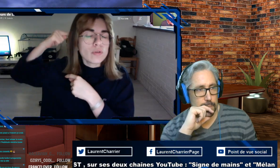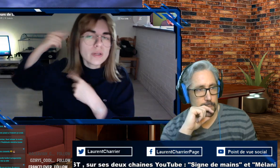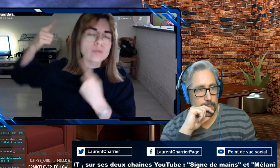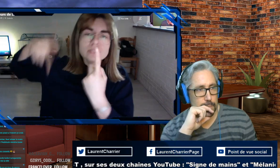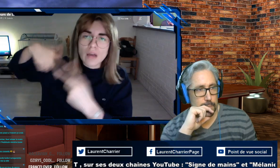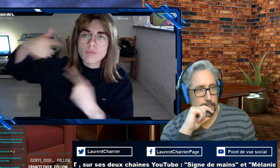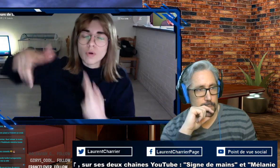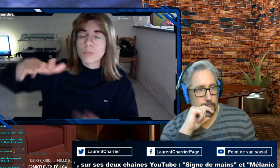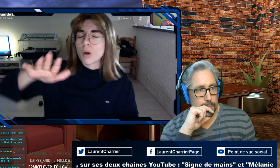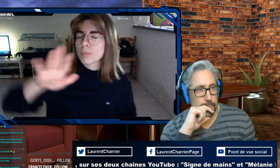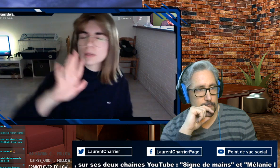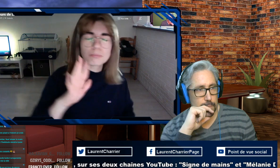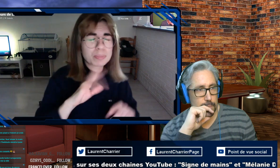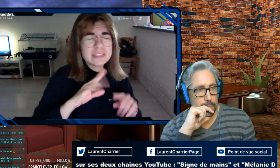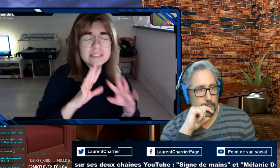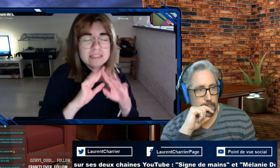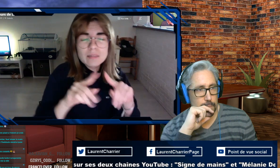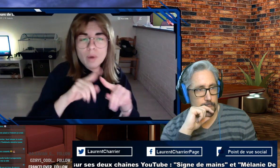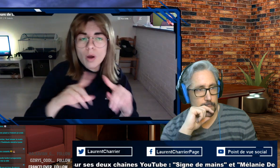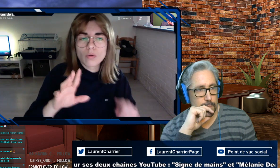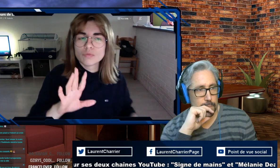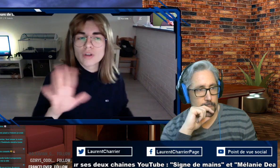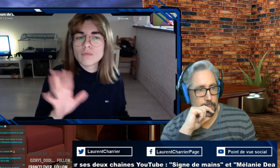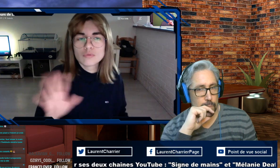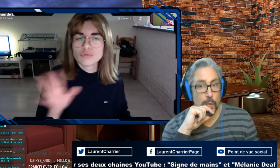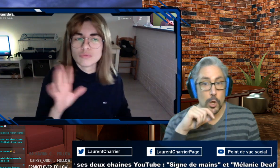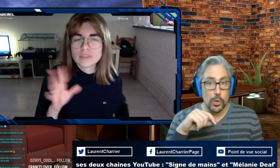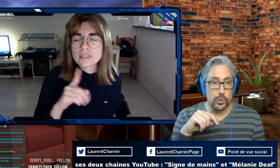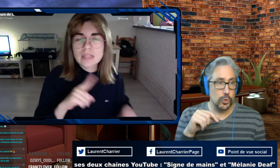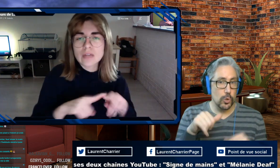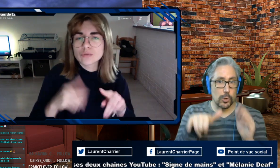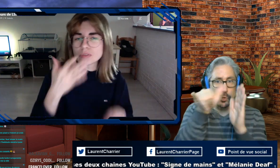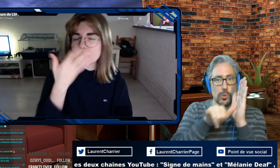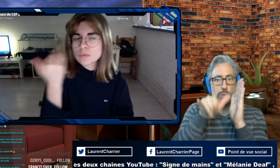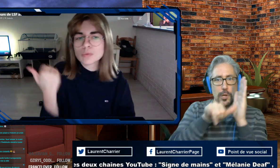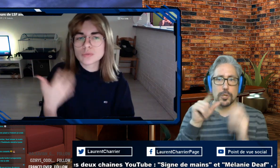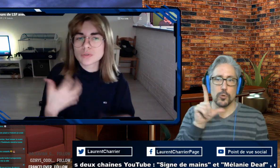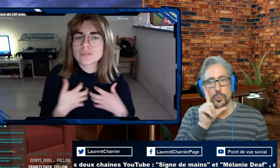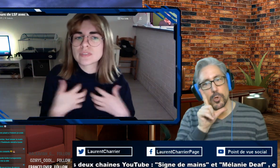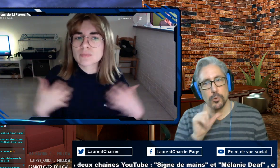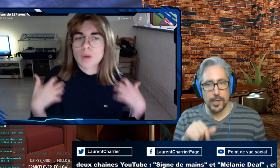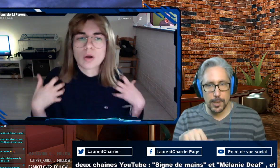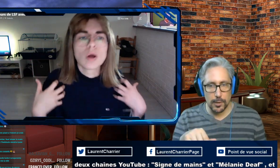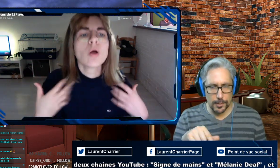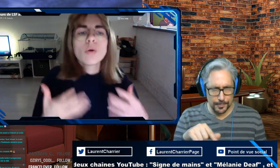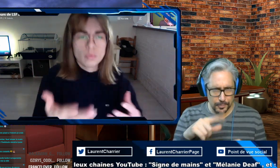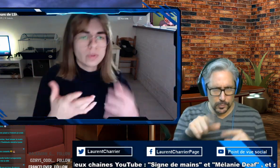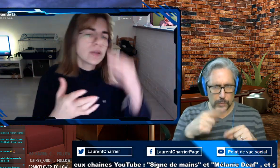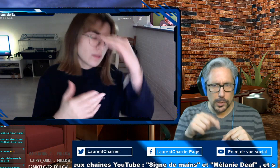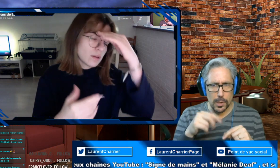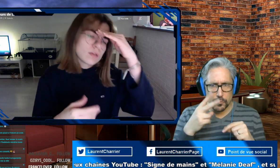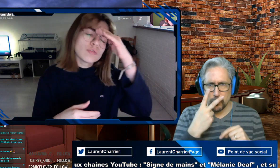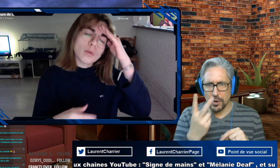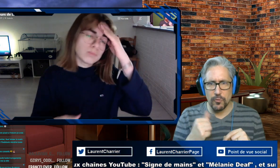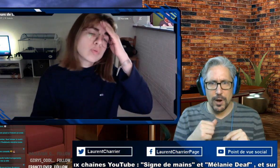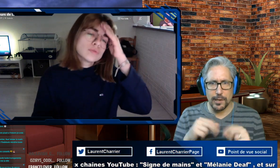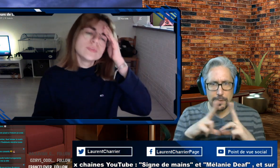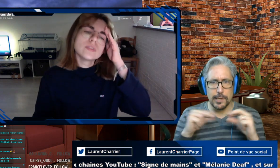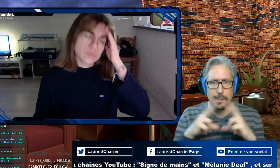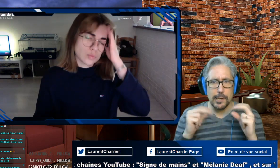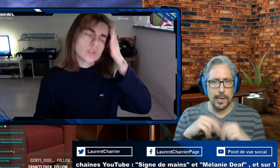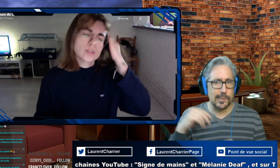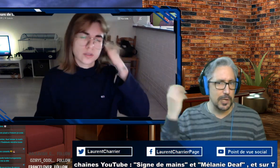qui est relié au cerveau. Bon, après, précisément, j'ai vu que les détails. Sur la chaîne YouTube de Lucas, vous pourrez